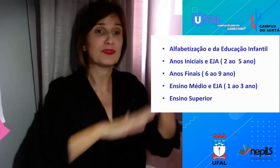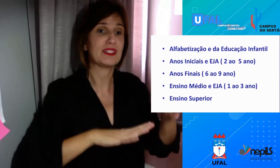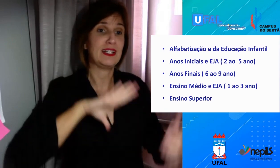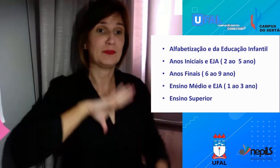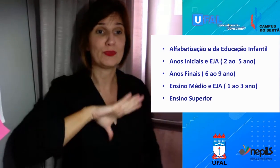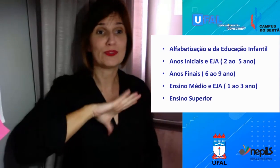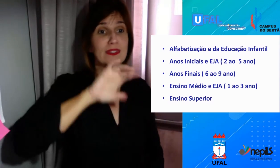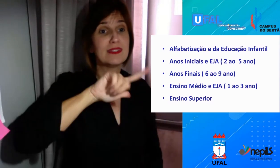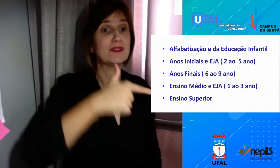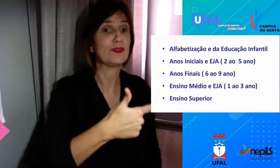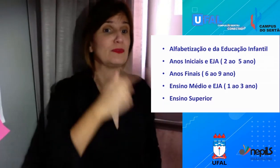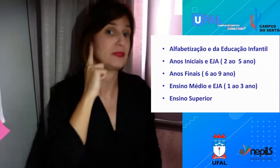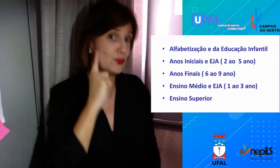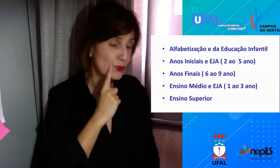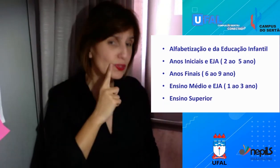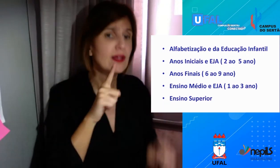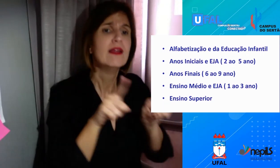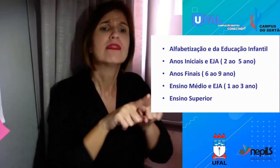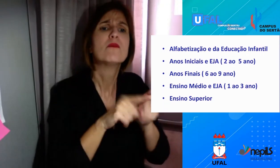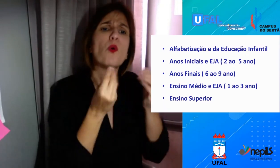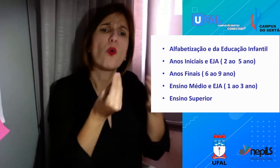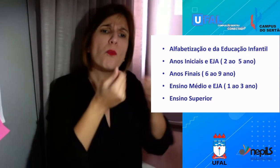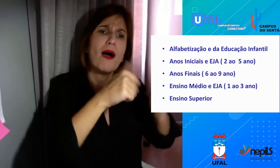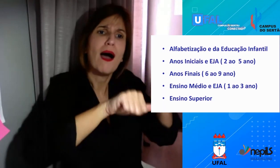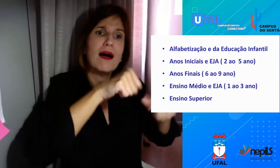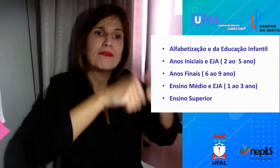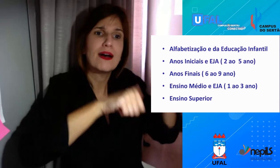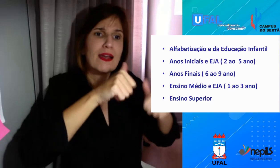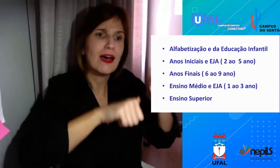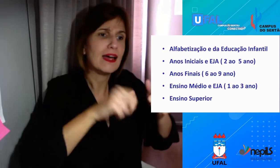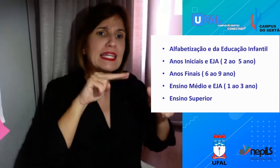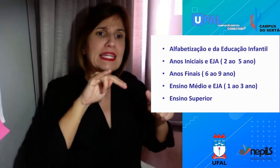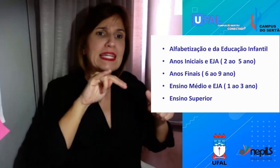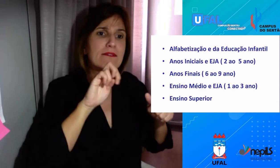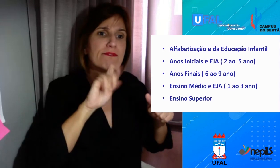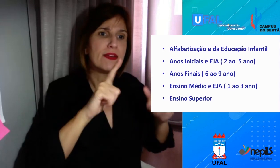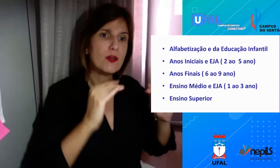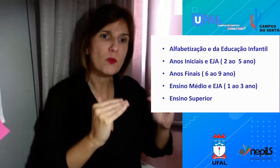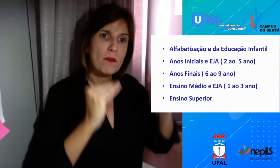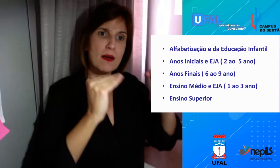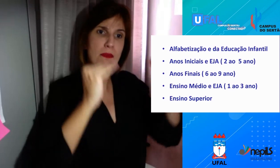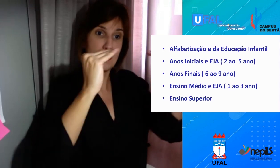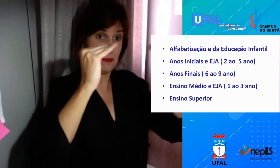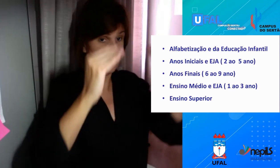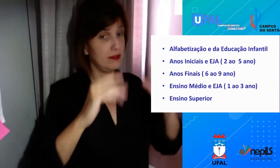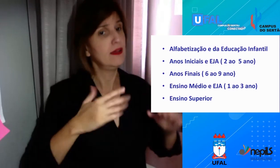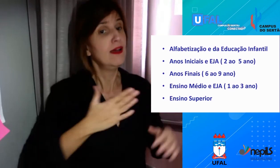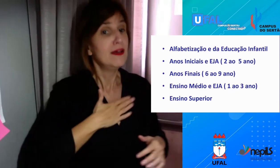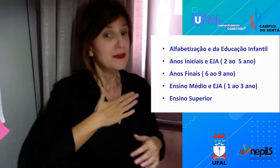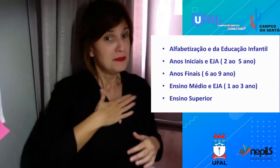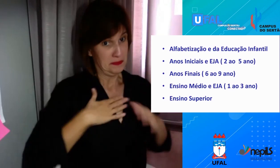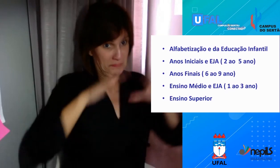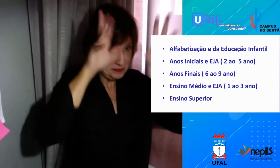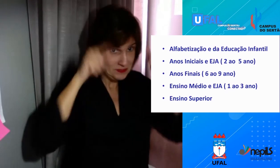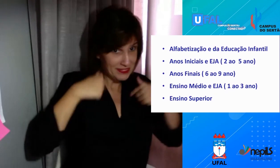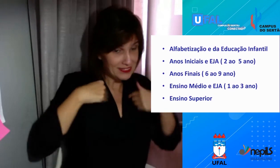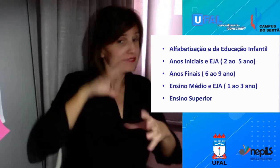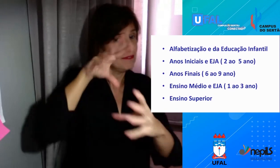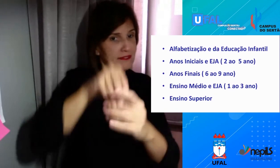proposta de ensino de atividades de português, ou seja, português como segunda língua, avaliando os